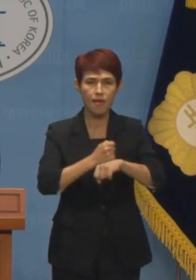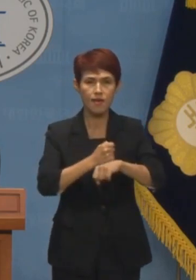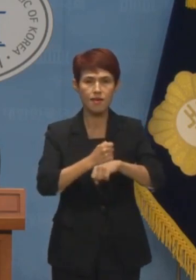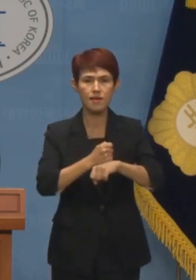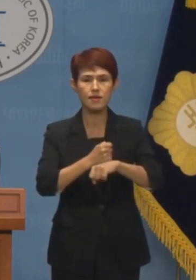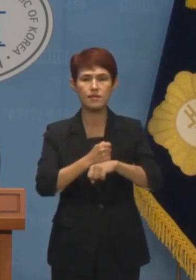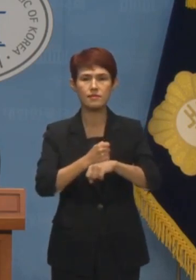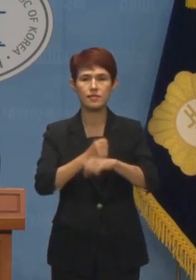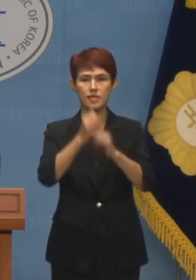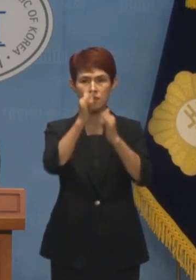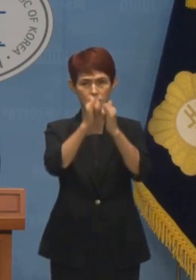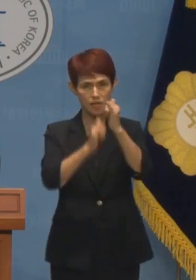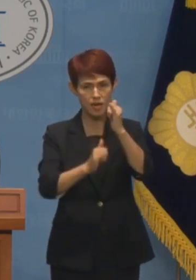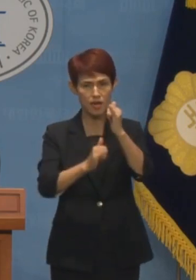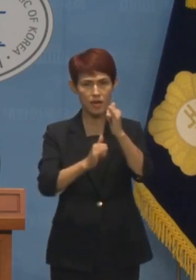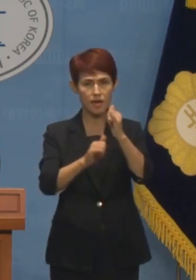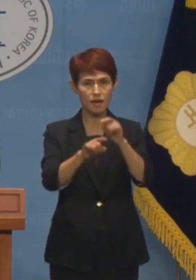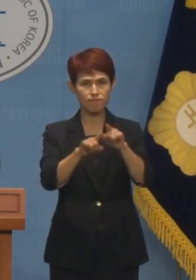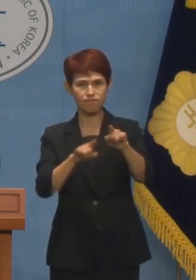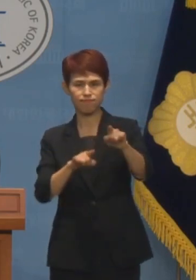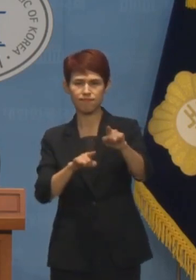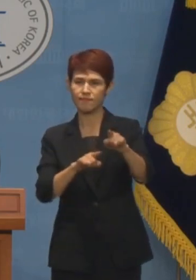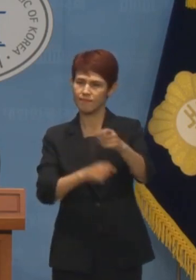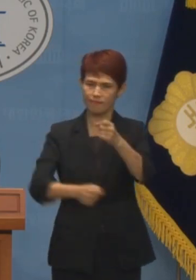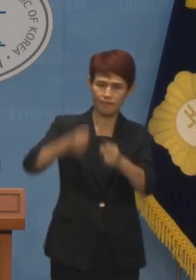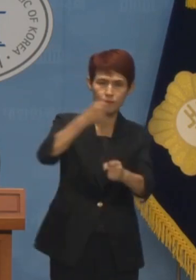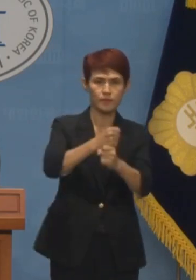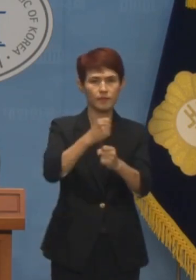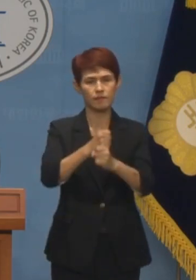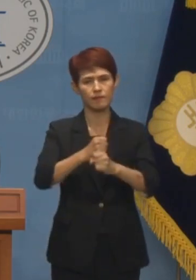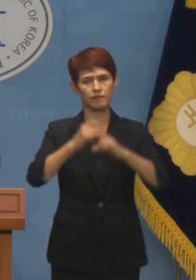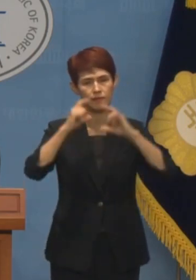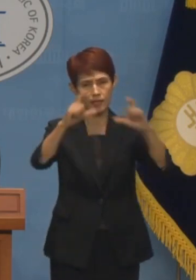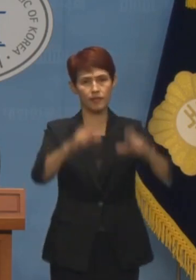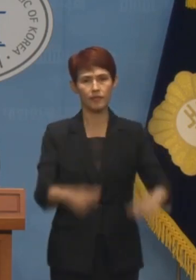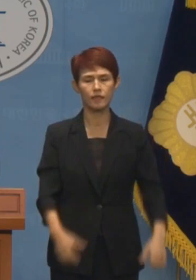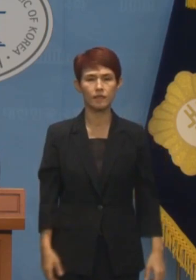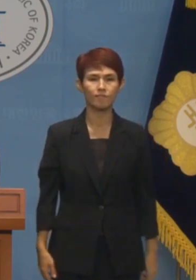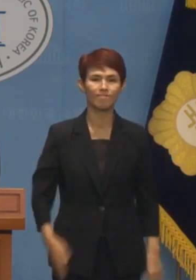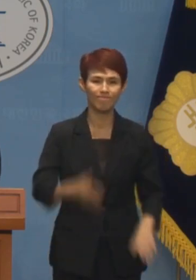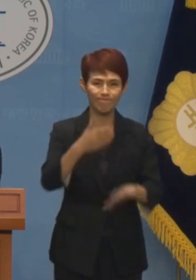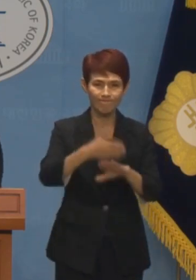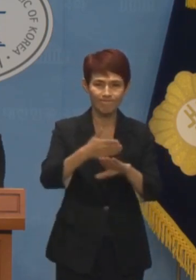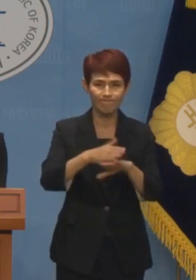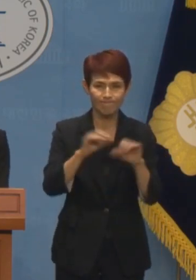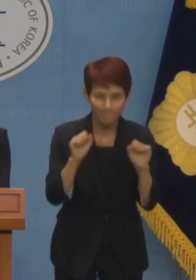연이은 역사의 퇴행을 바로잡겠습니다. 감사합니다.